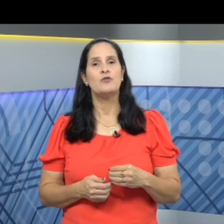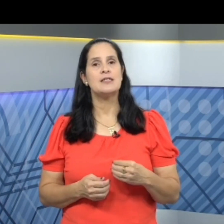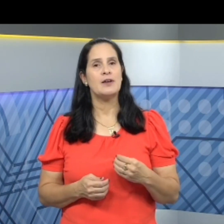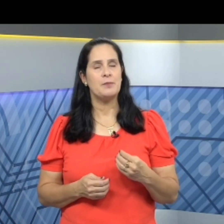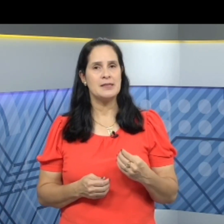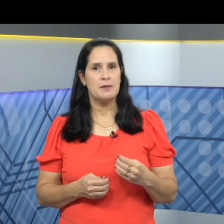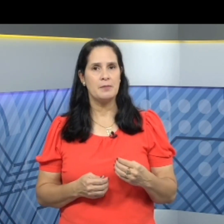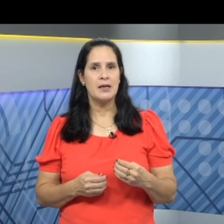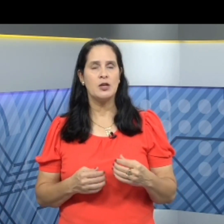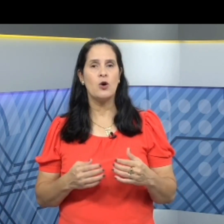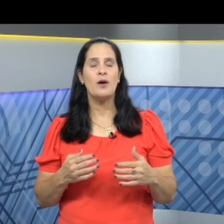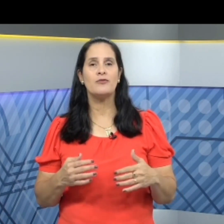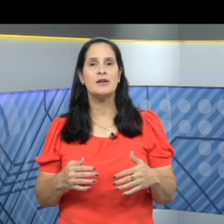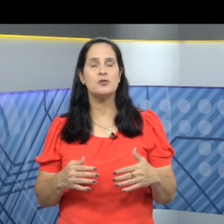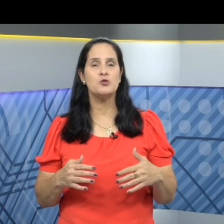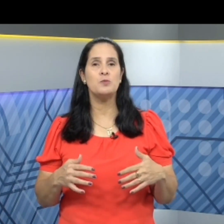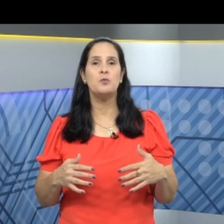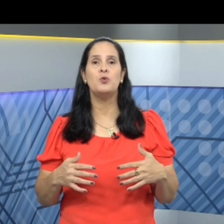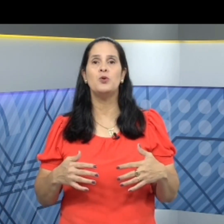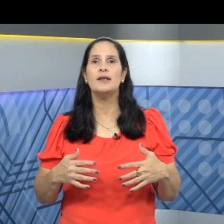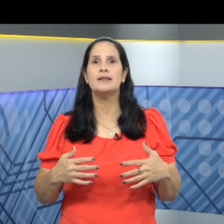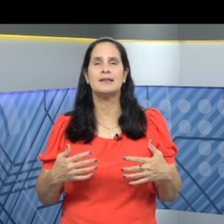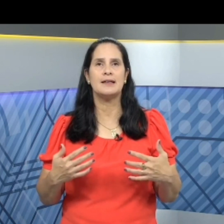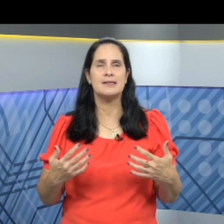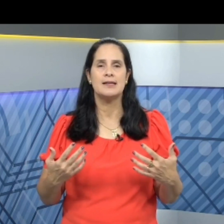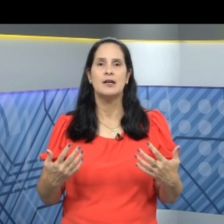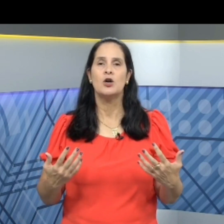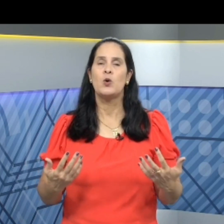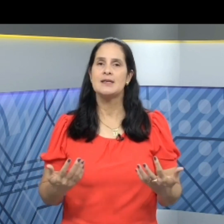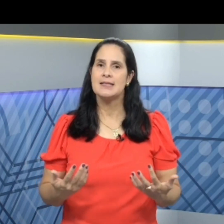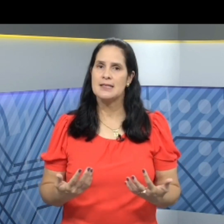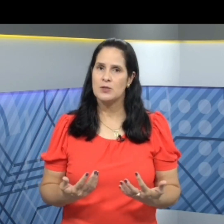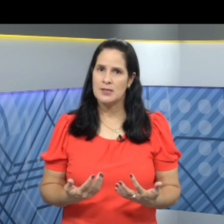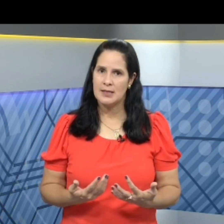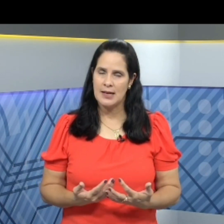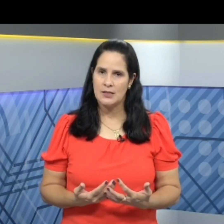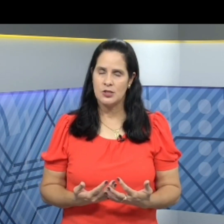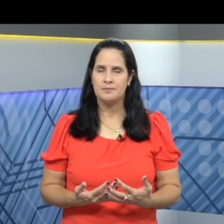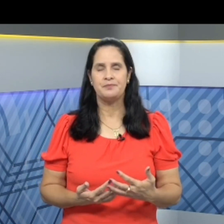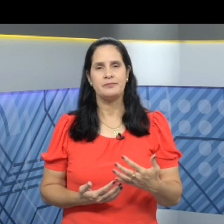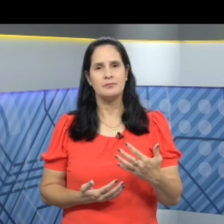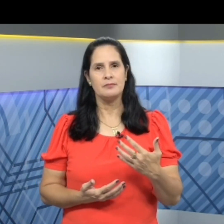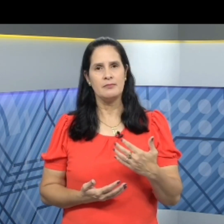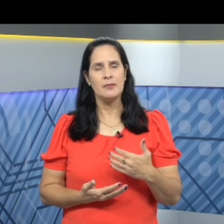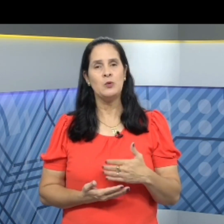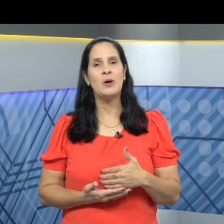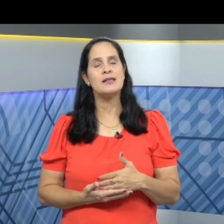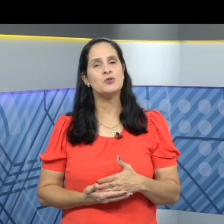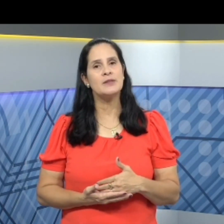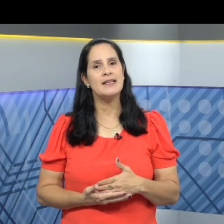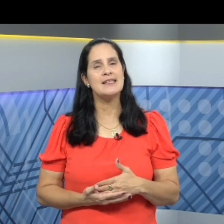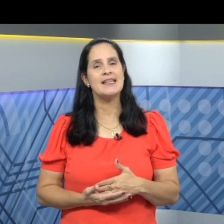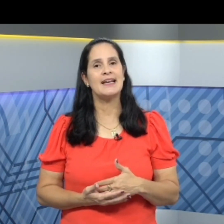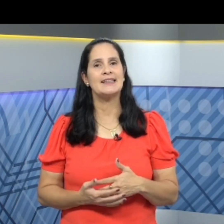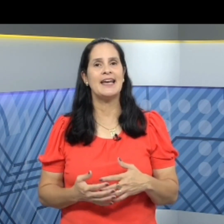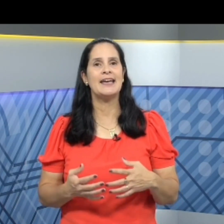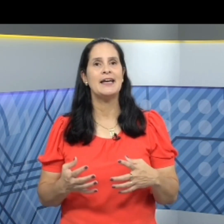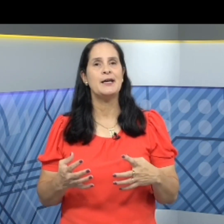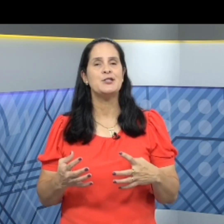vai perceber que com o avanço de muitas coisas da sociedade, a surdez ela tem